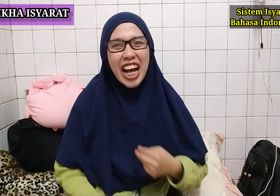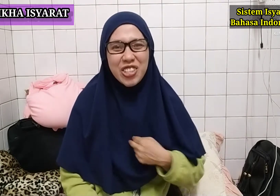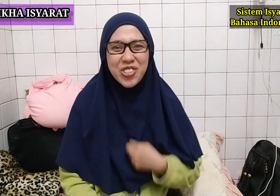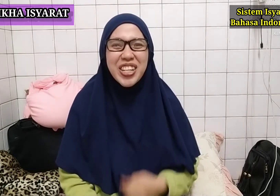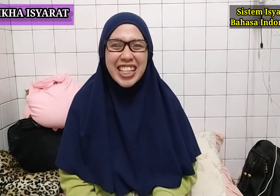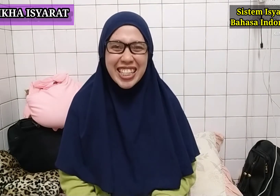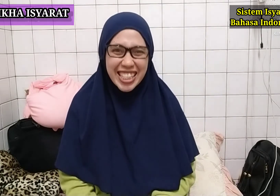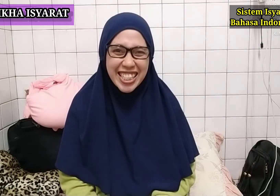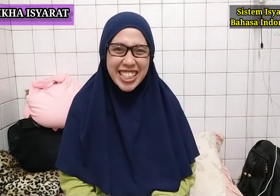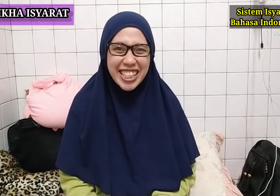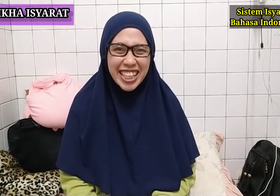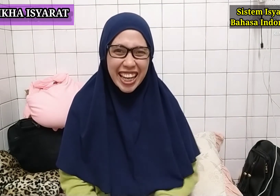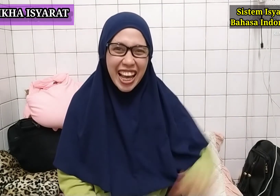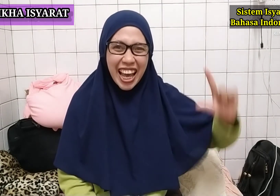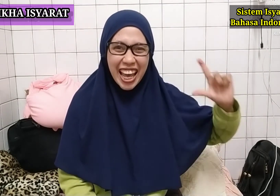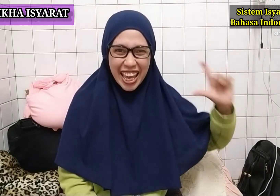aku Liha.